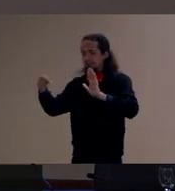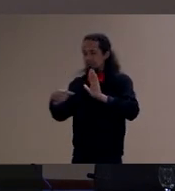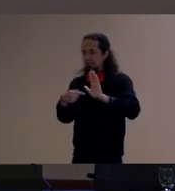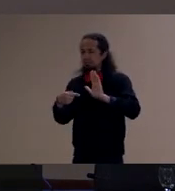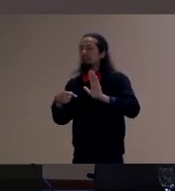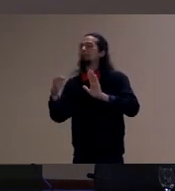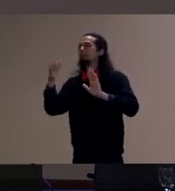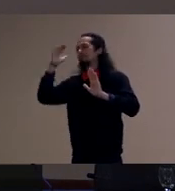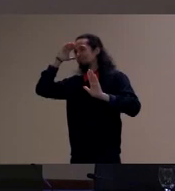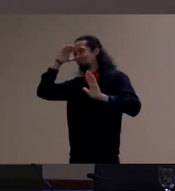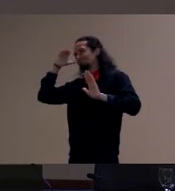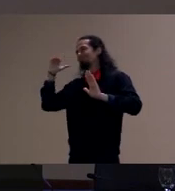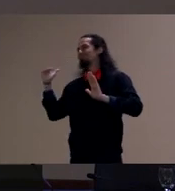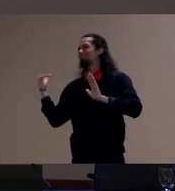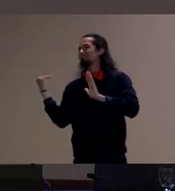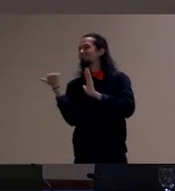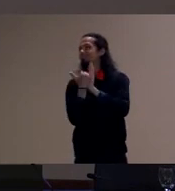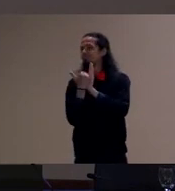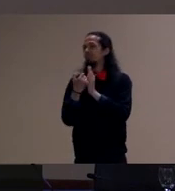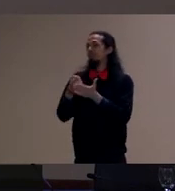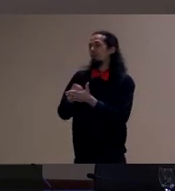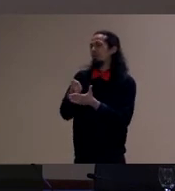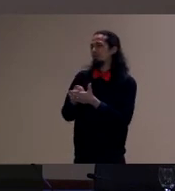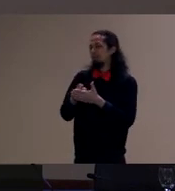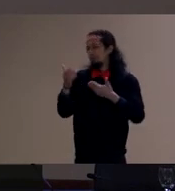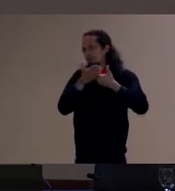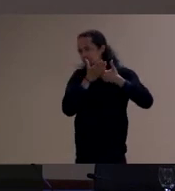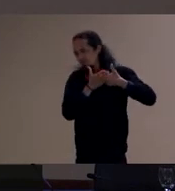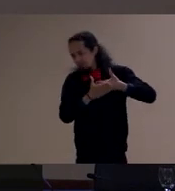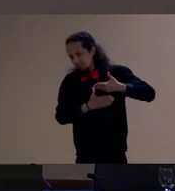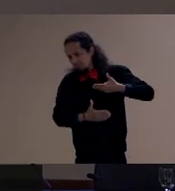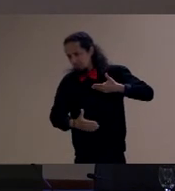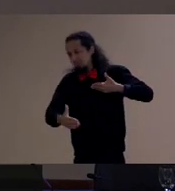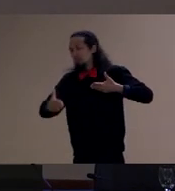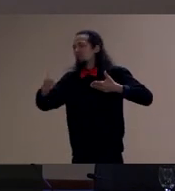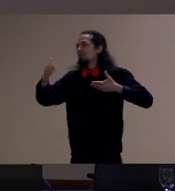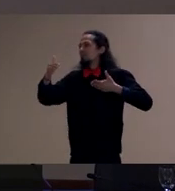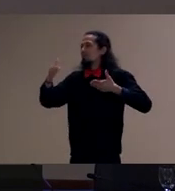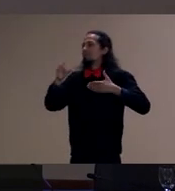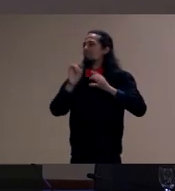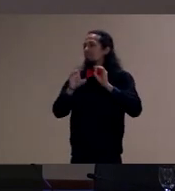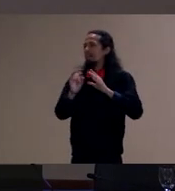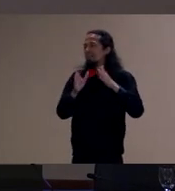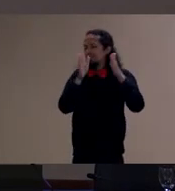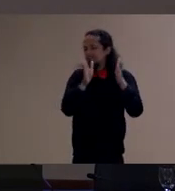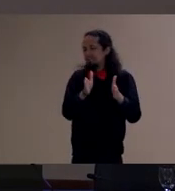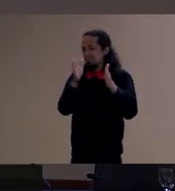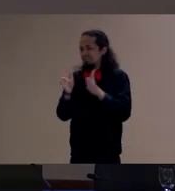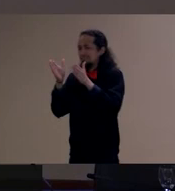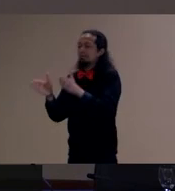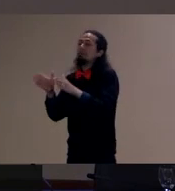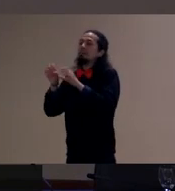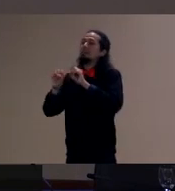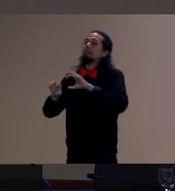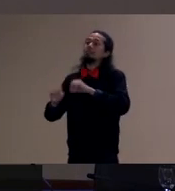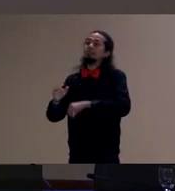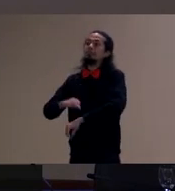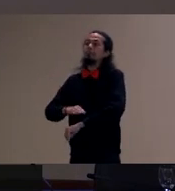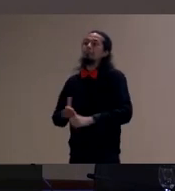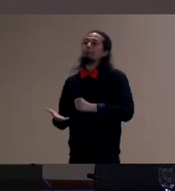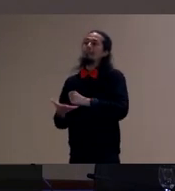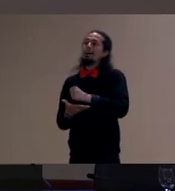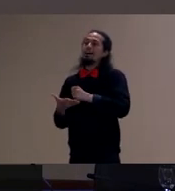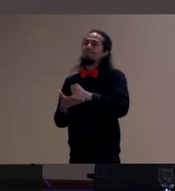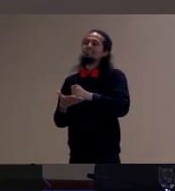respeitada Obrigatoriamente ao longo das etapas né de todas as etapas da Educação Básica e foi